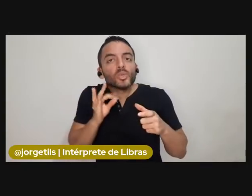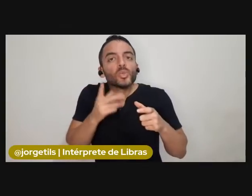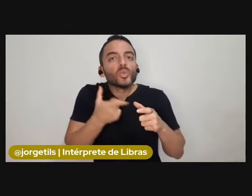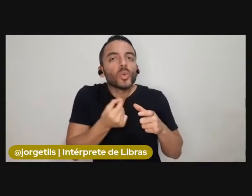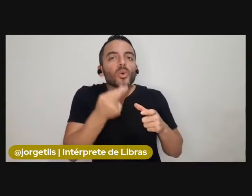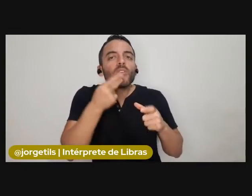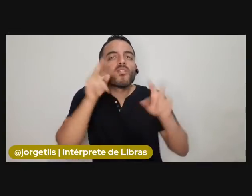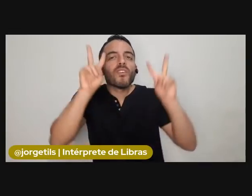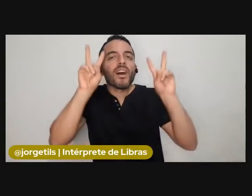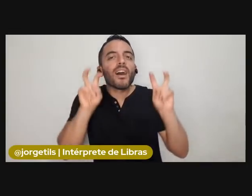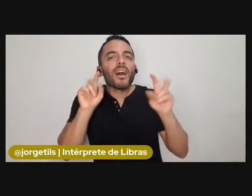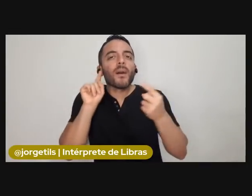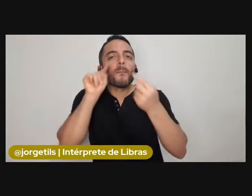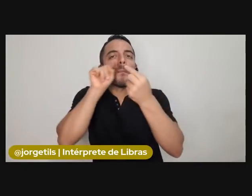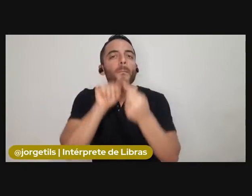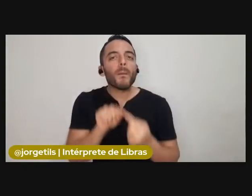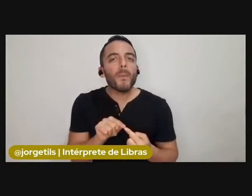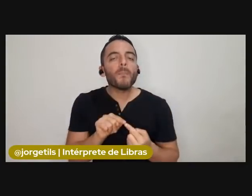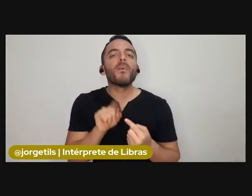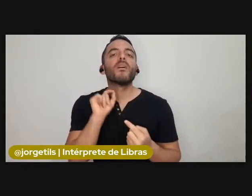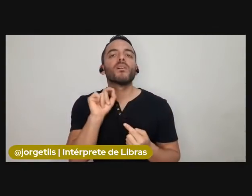a essas novas